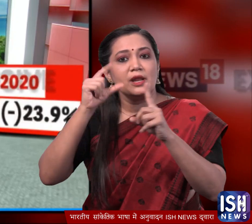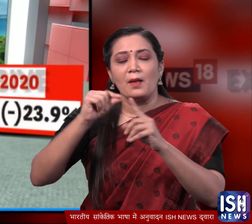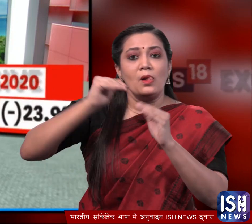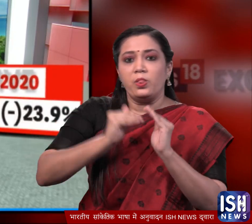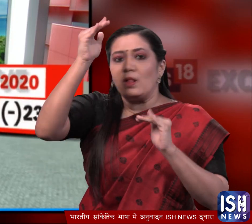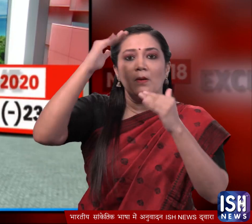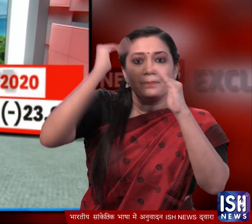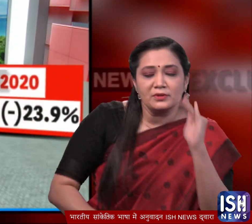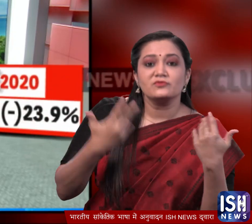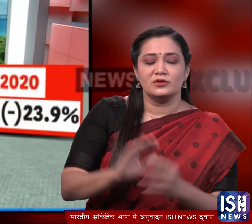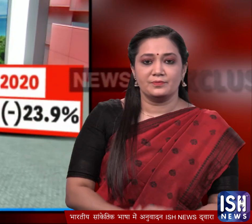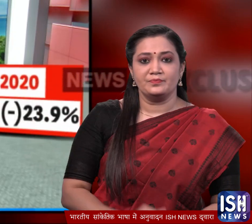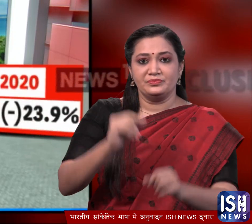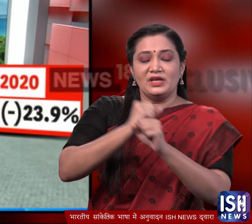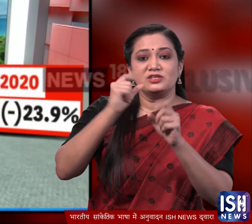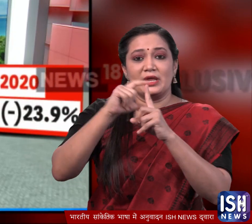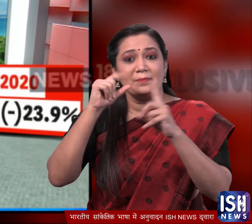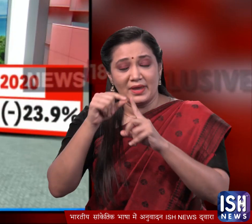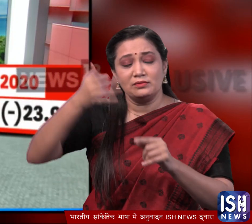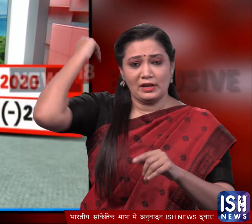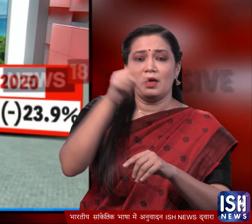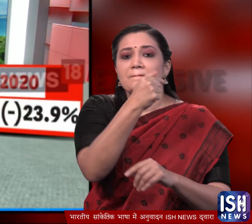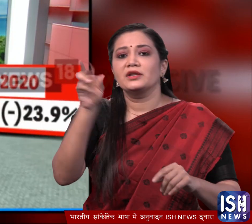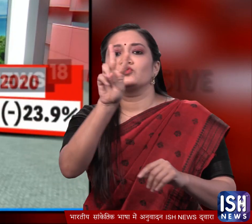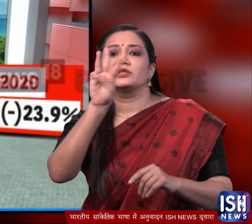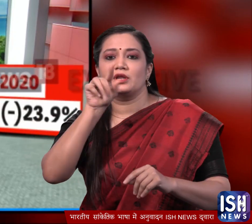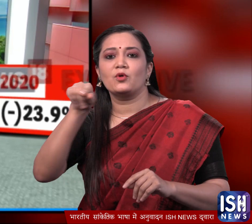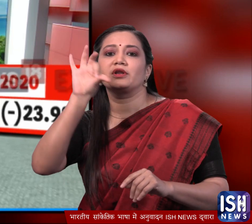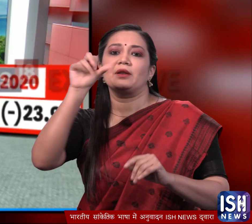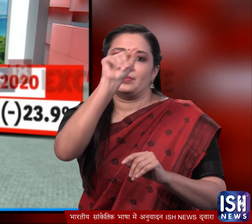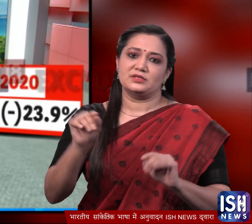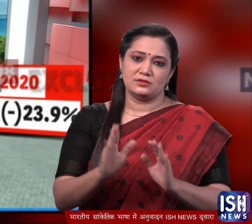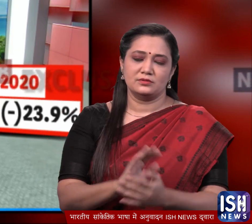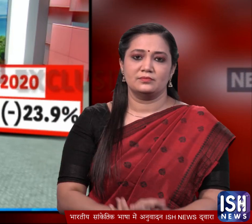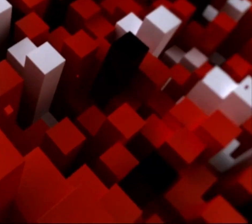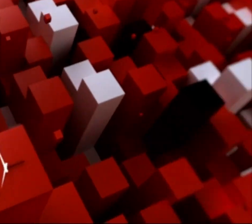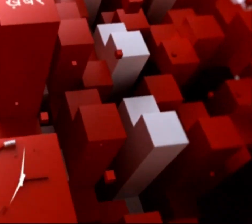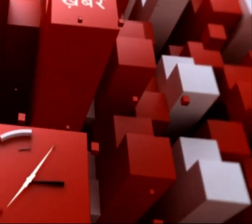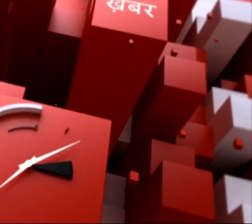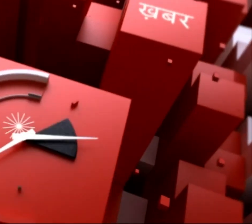बढ़ने की बजाय कम हो गई थी। जीडीपी विकास दर उस समय -23.9% रही थी।